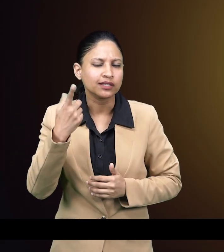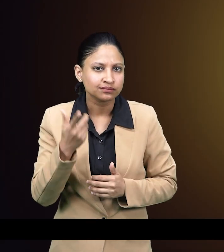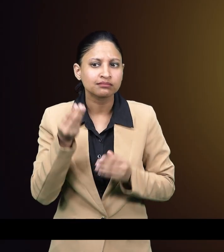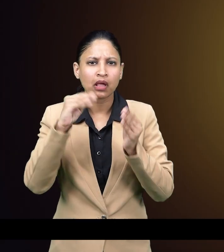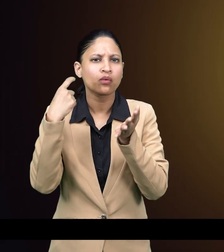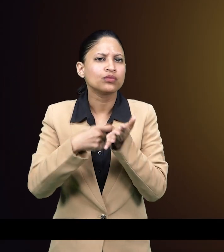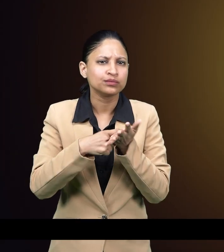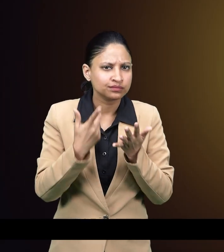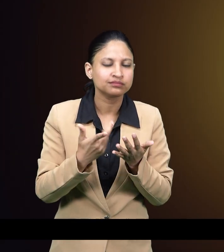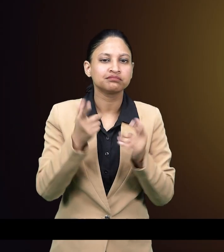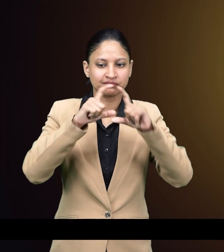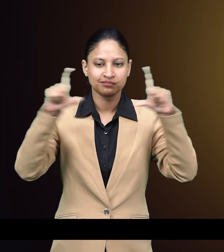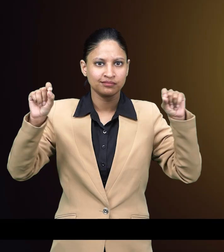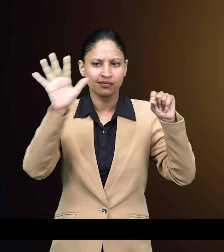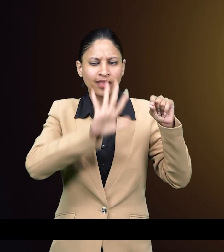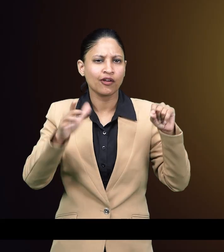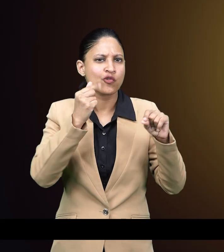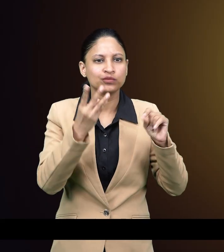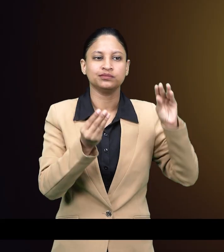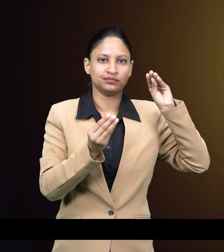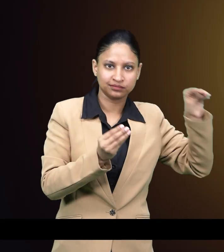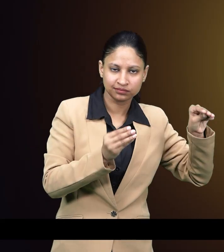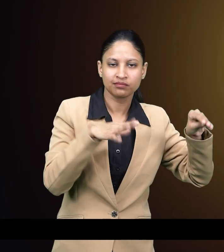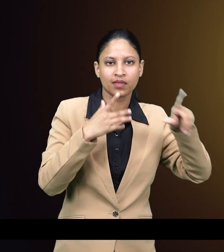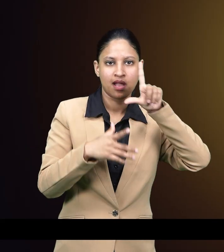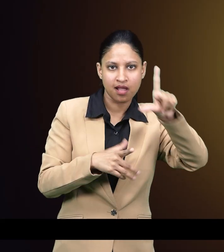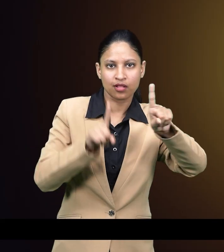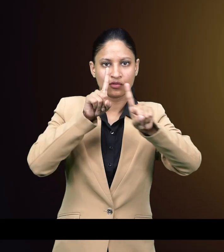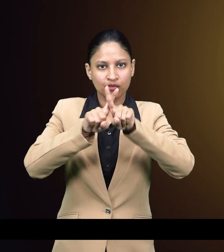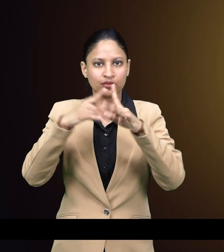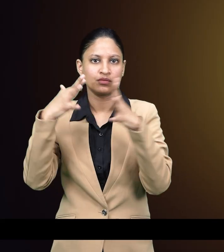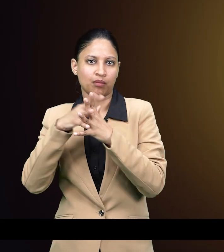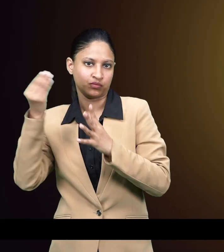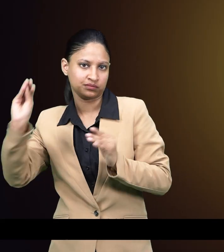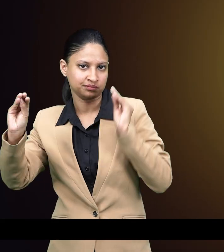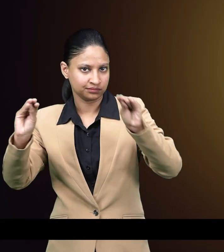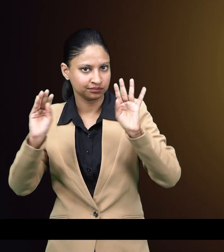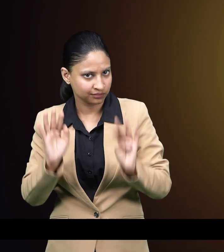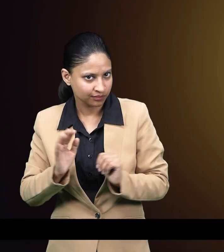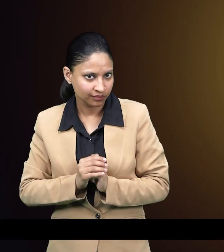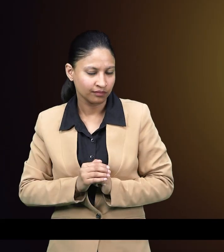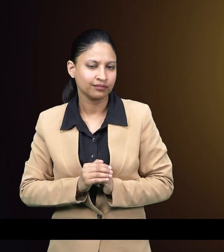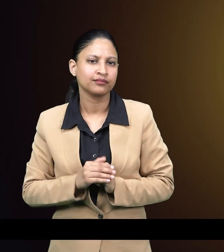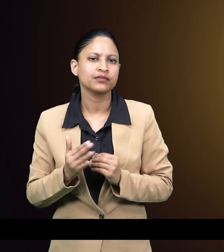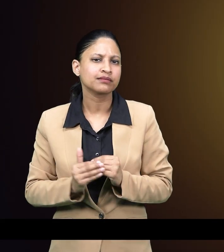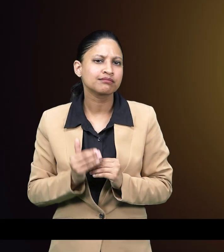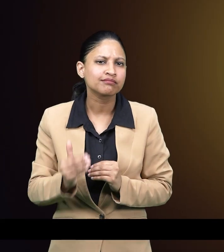टप्पा 1 सूत्र लिहा. क्षेत्रफळ बरोबर लांबी गुणिले रुंदी.